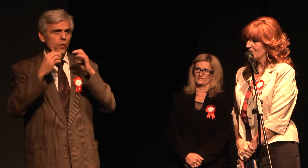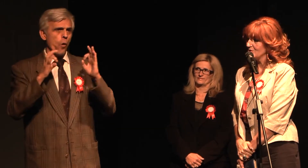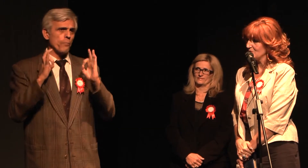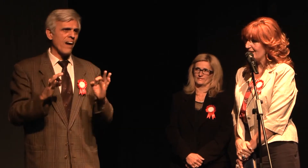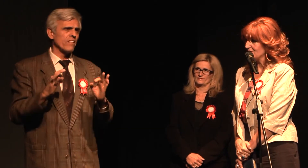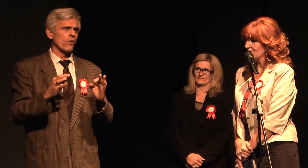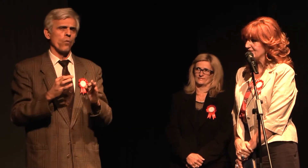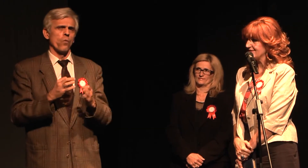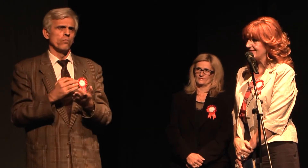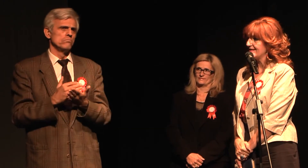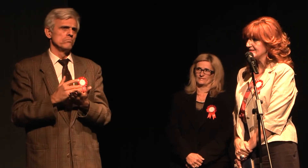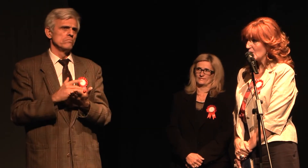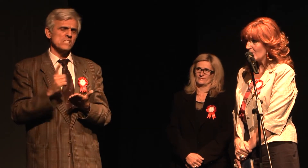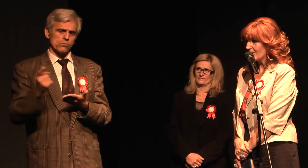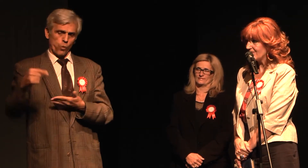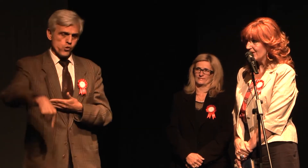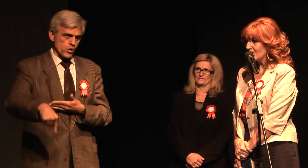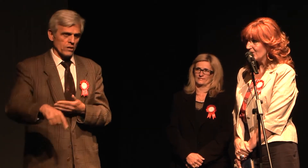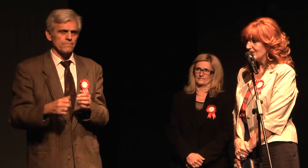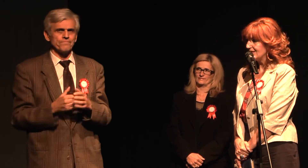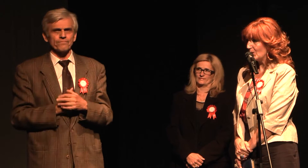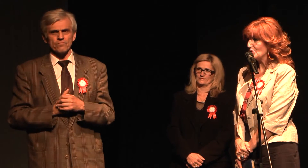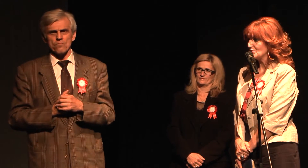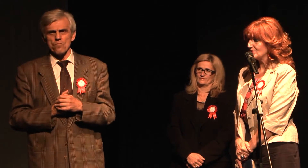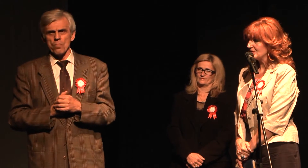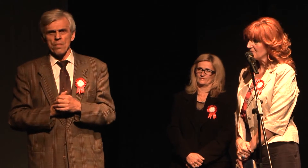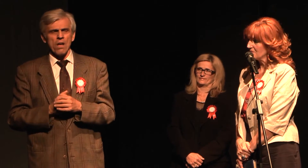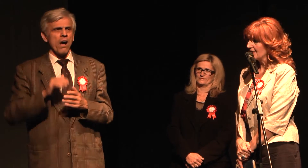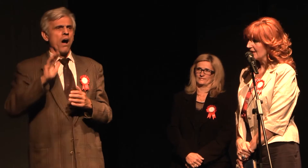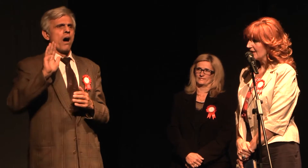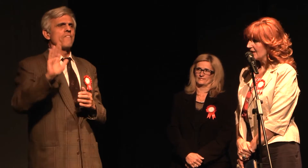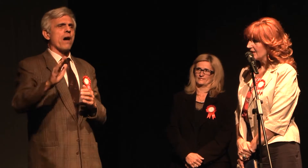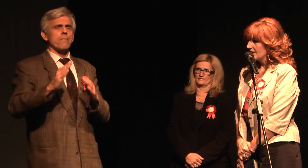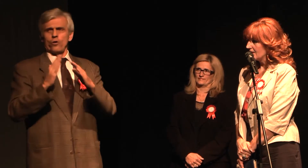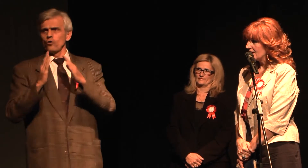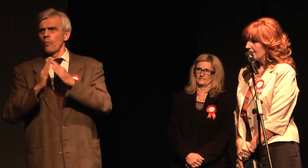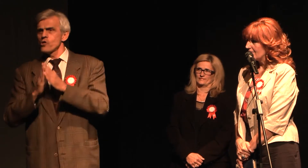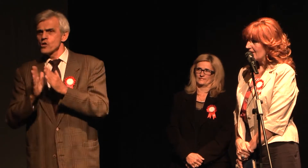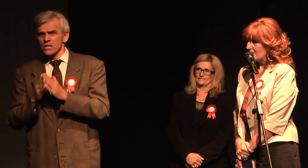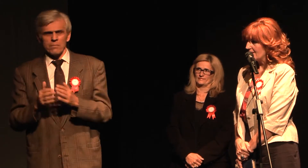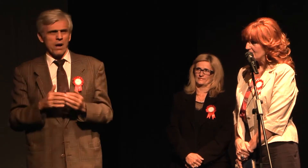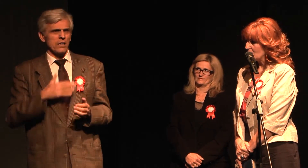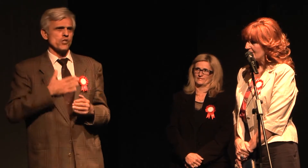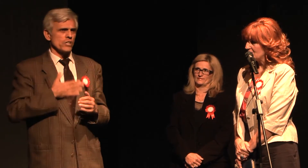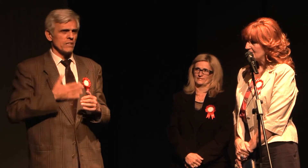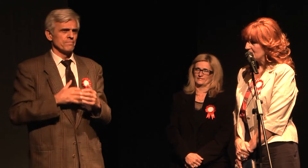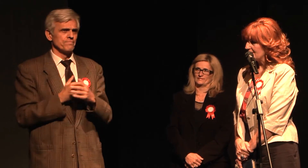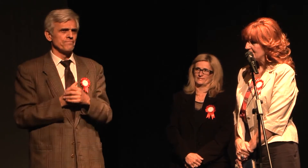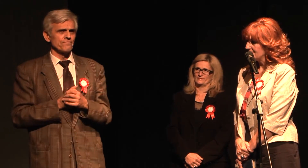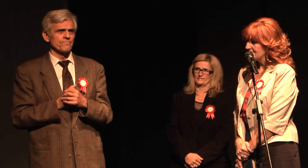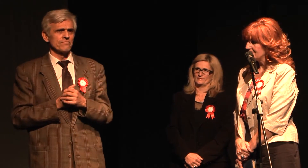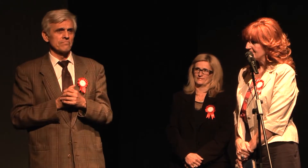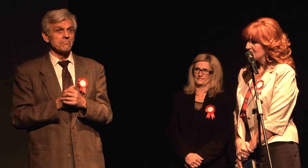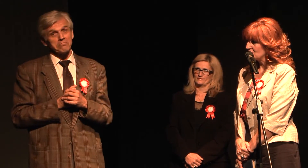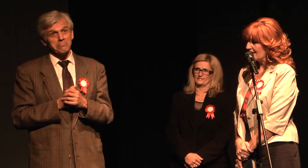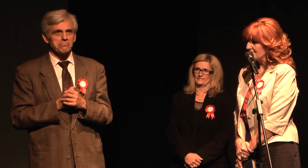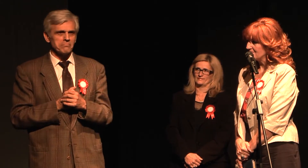su, nažalost, danas opravdano odsutni. Vama, domaćinima, želim